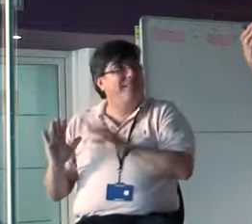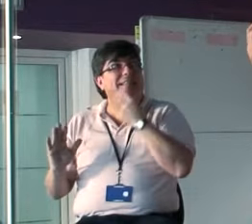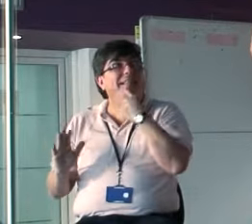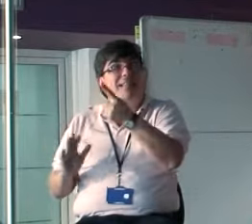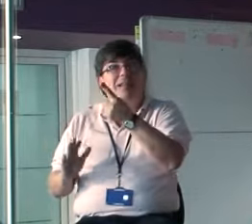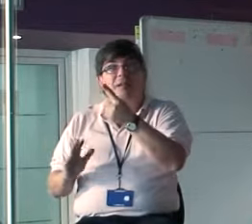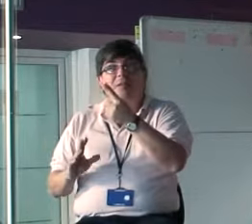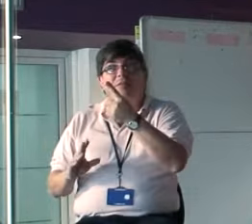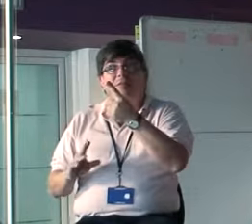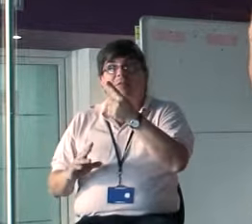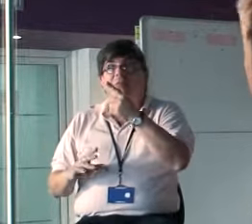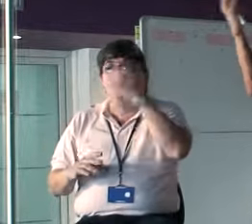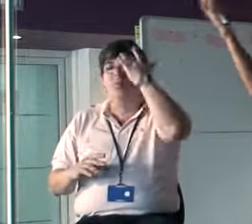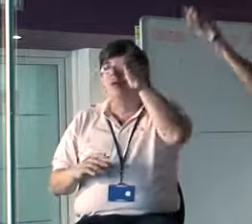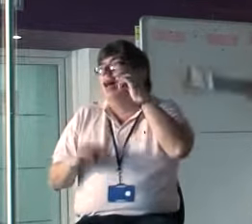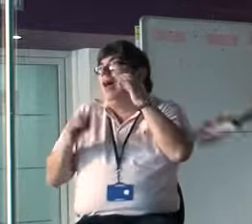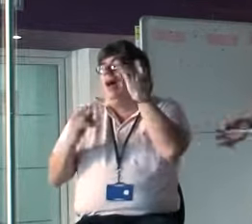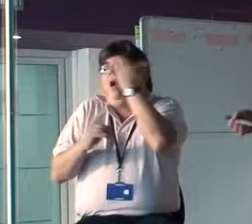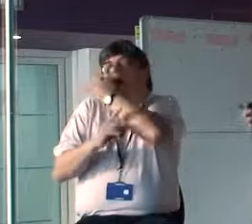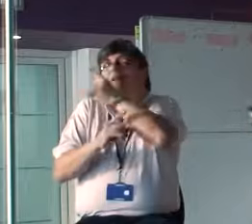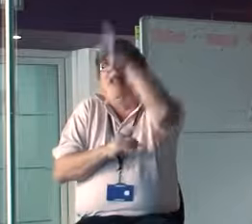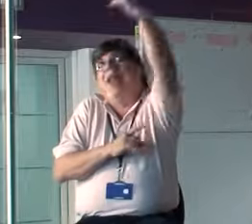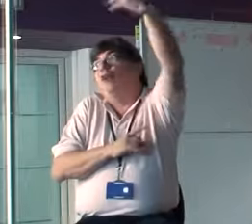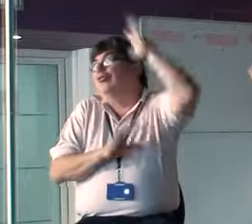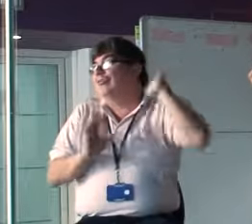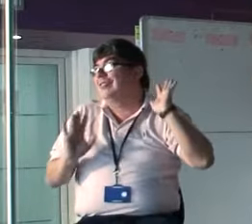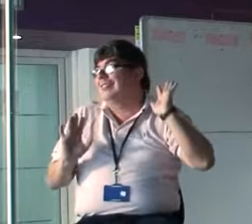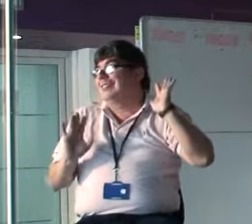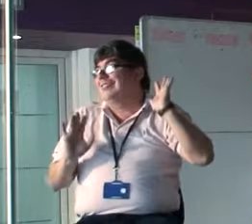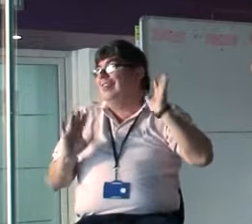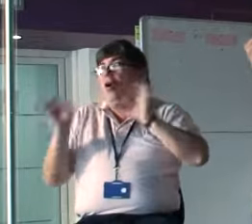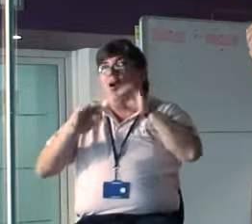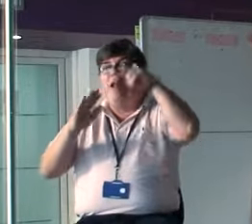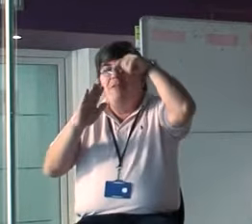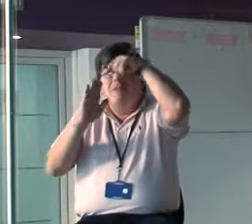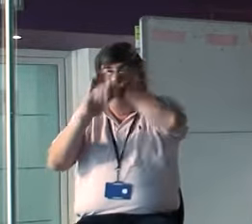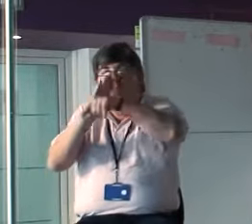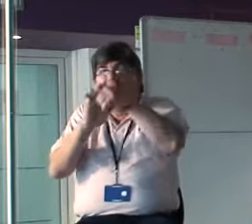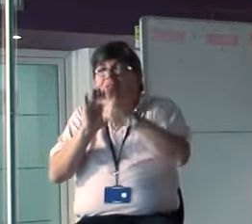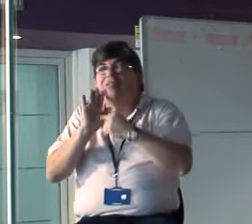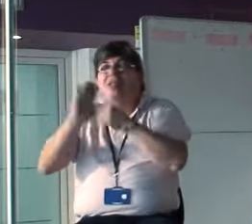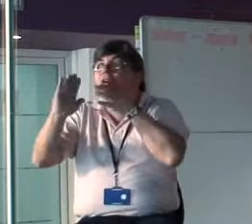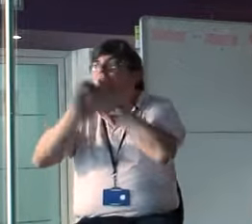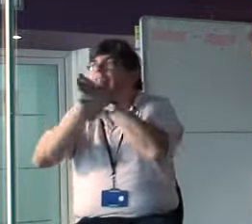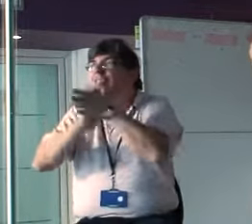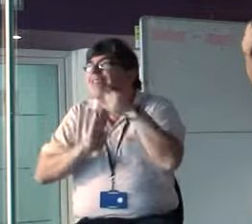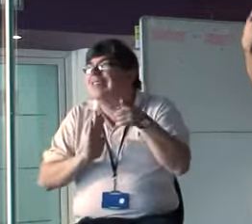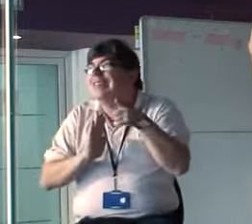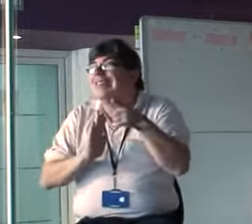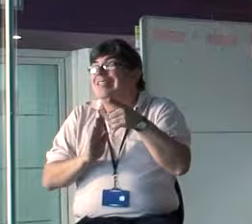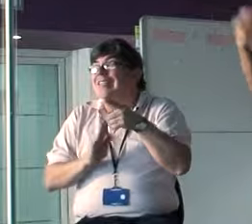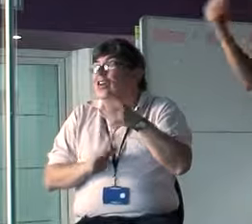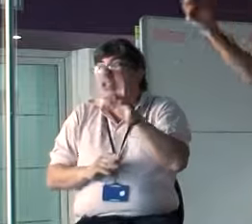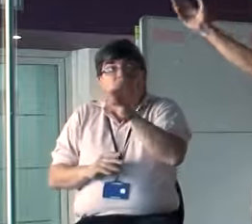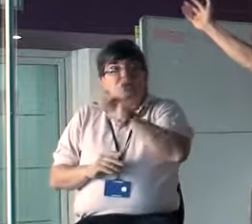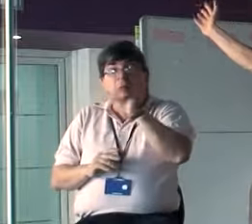dicen que ve el sol porque está enamorado de la luz. Y en el fondo lo que estamos contando es que si